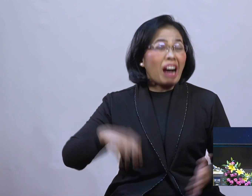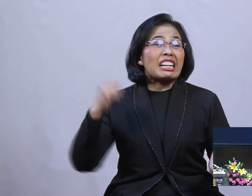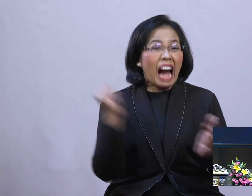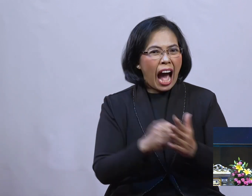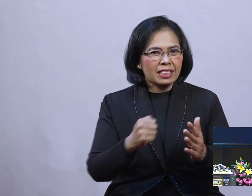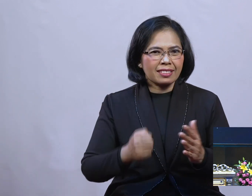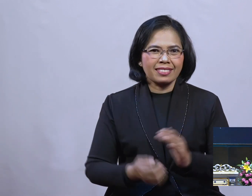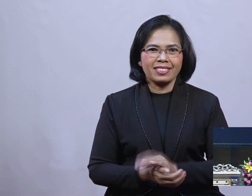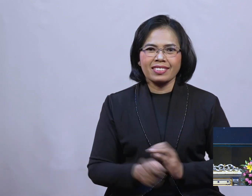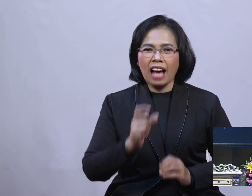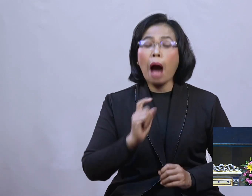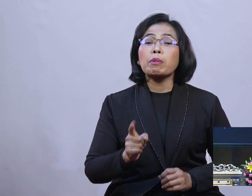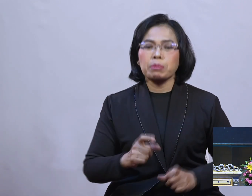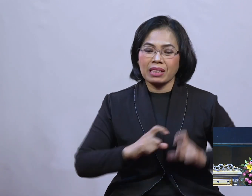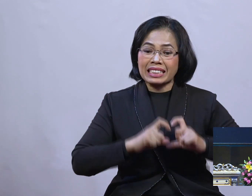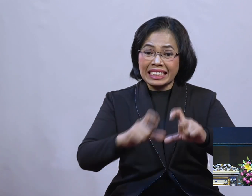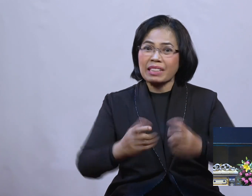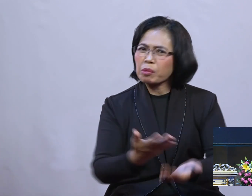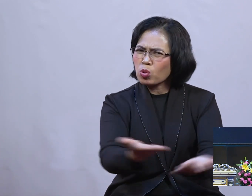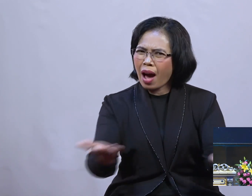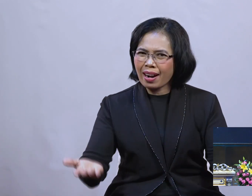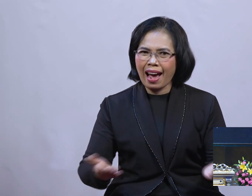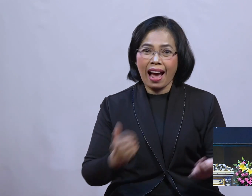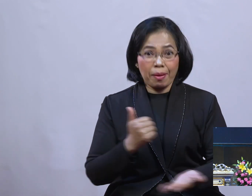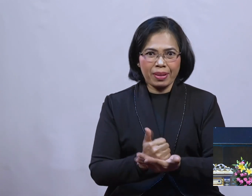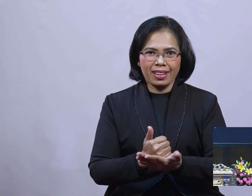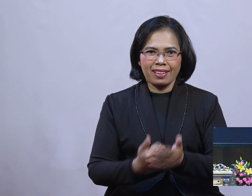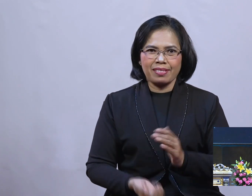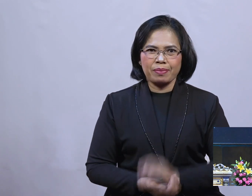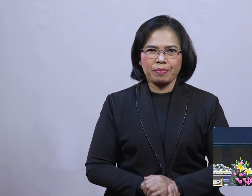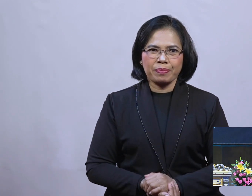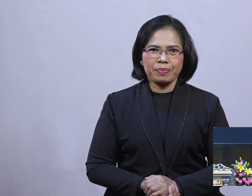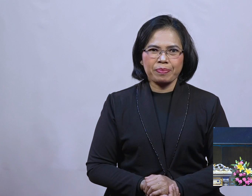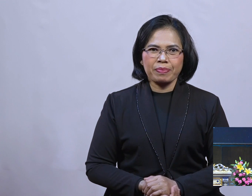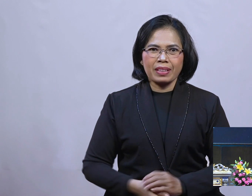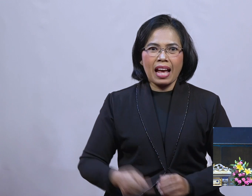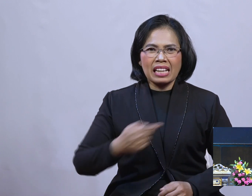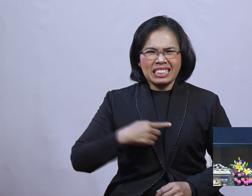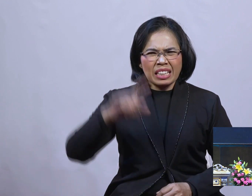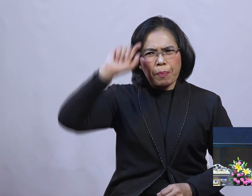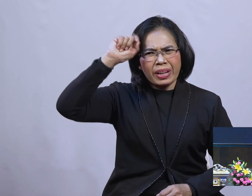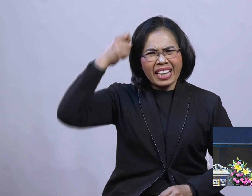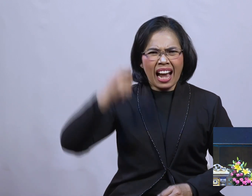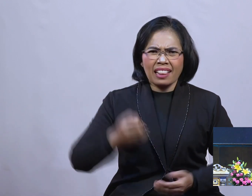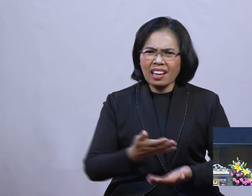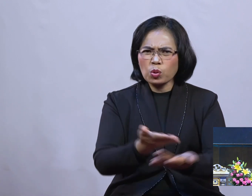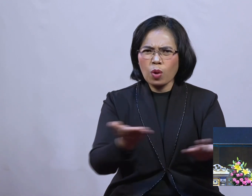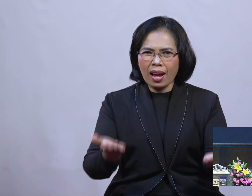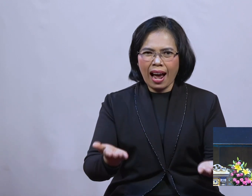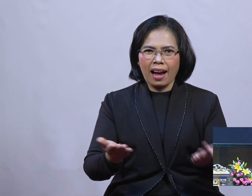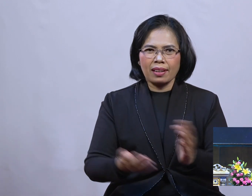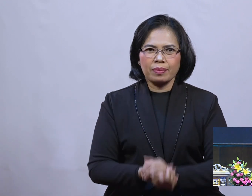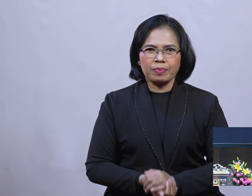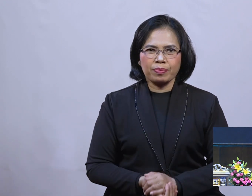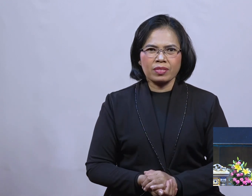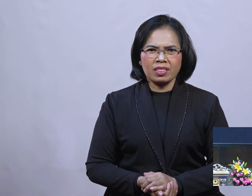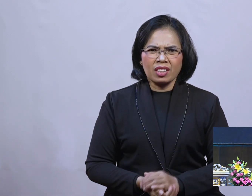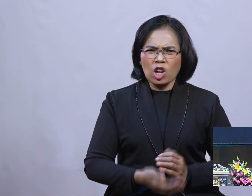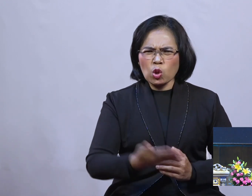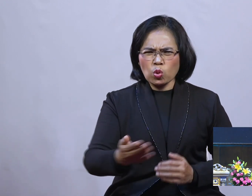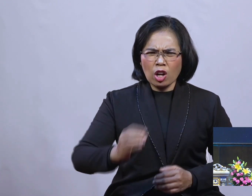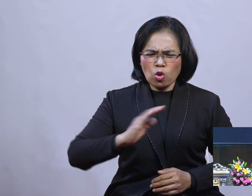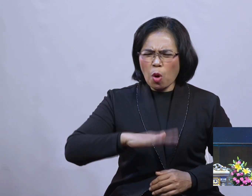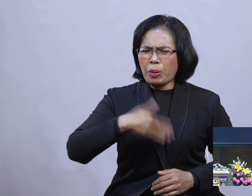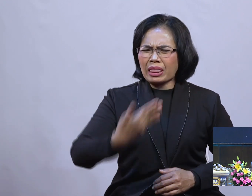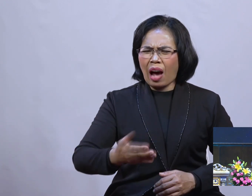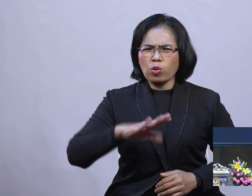sudah Hai Amin Izinkan saya mengingatkan bocah Hai Arok bertahun-tahun